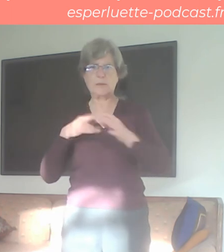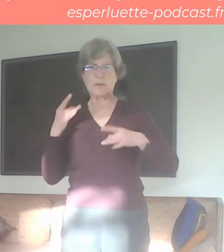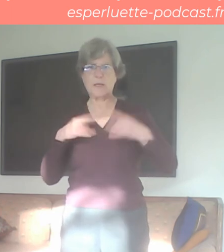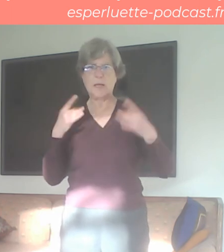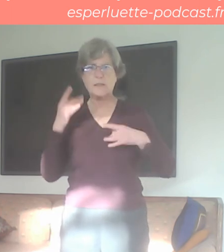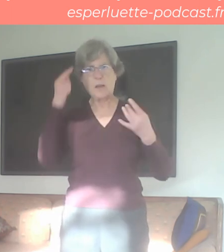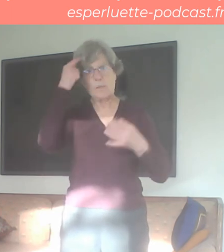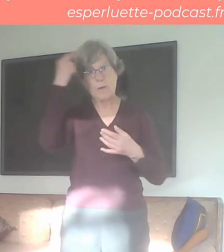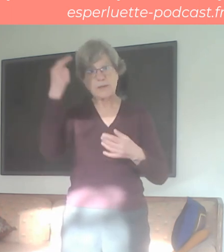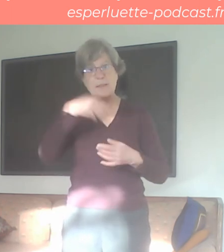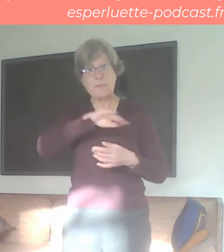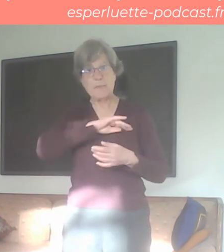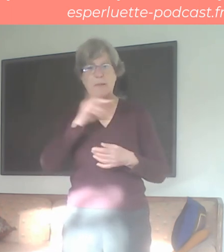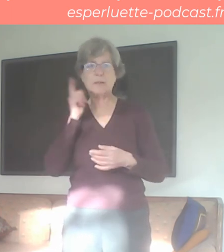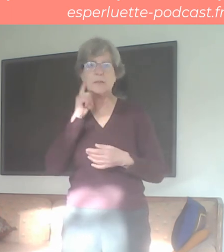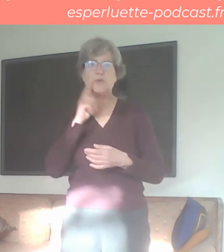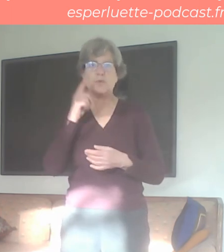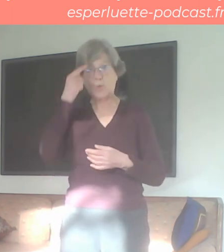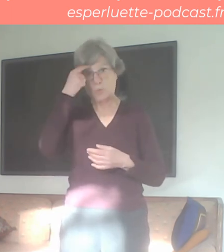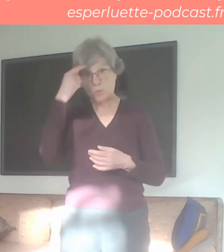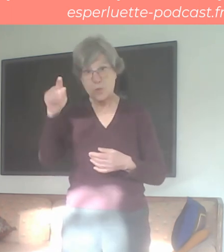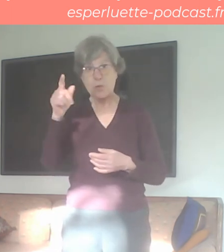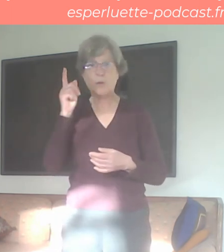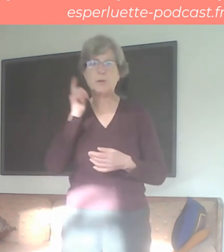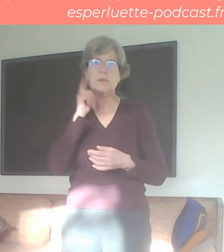la langue des signes, c'est-à-dire avec tout le découpage du monde que ça implique,